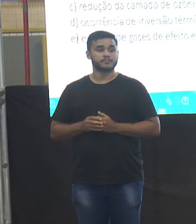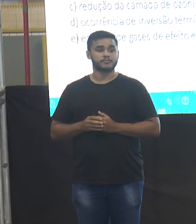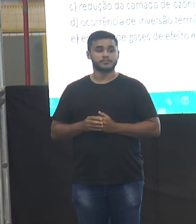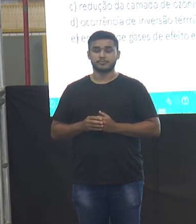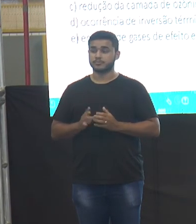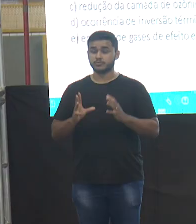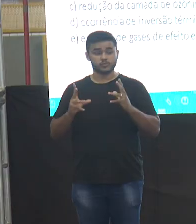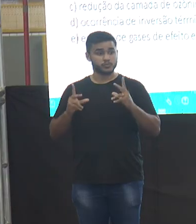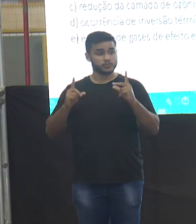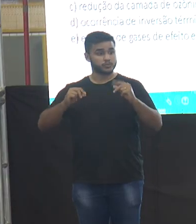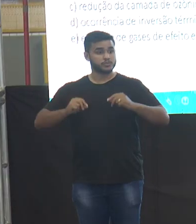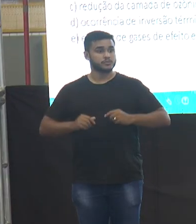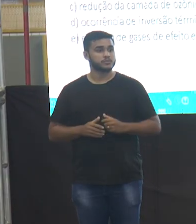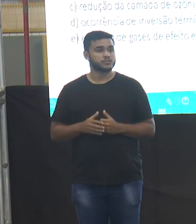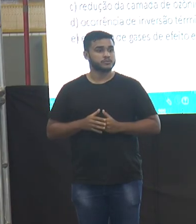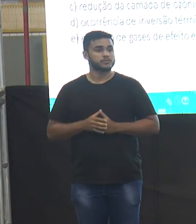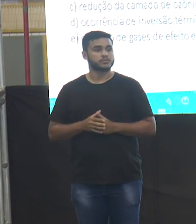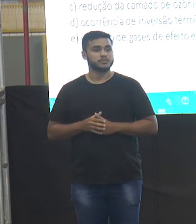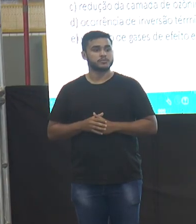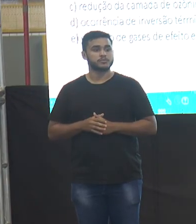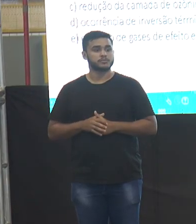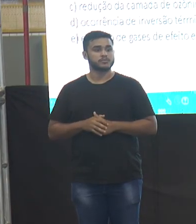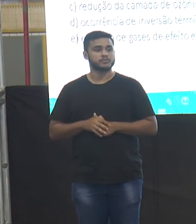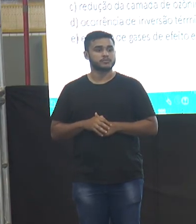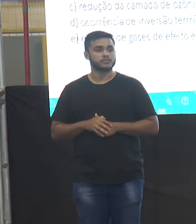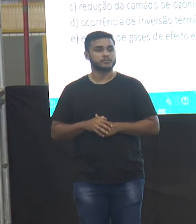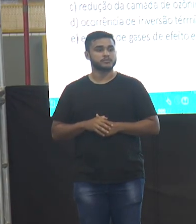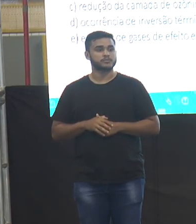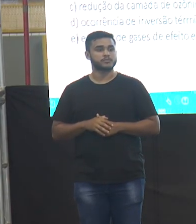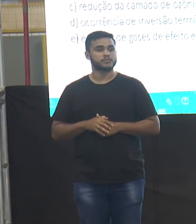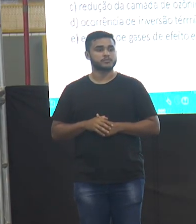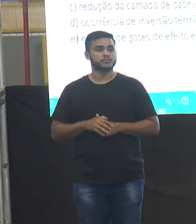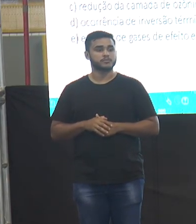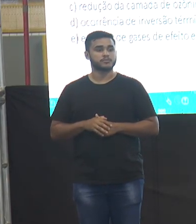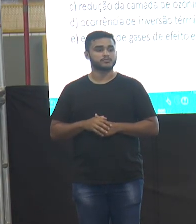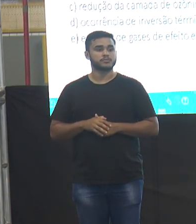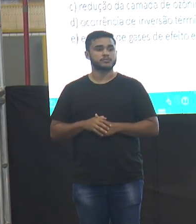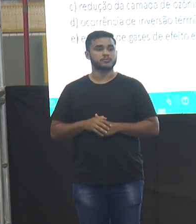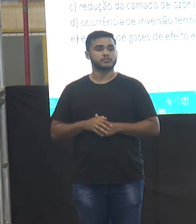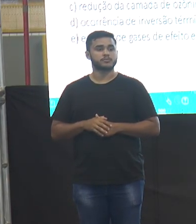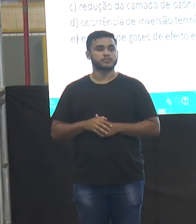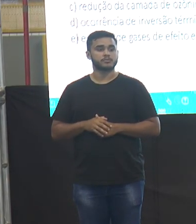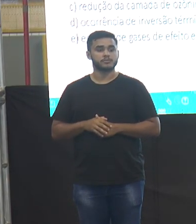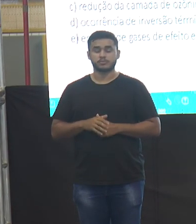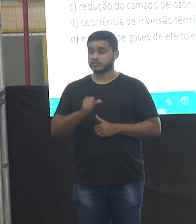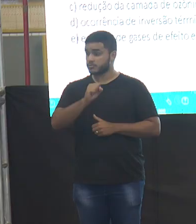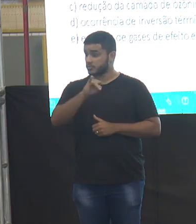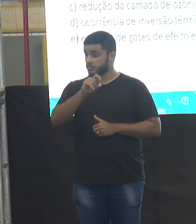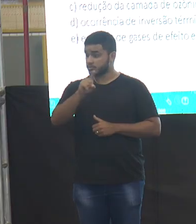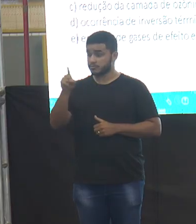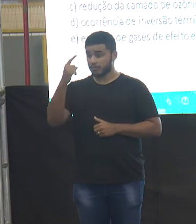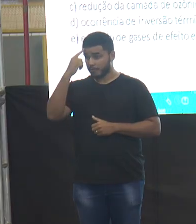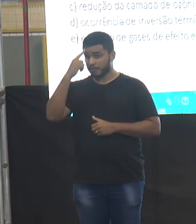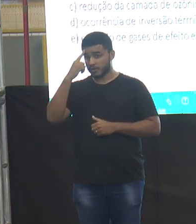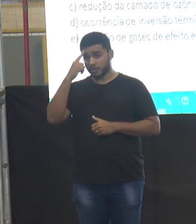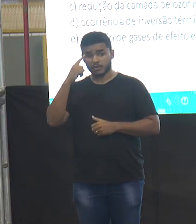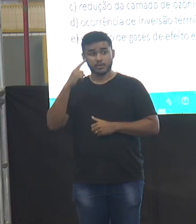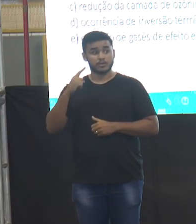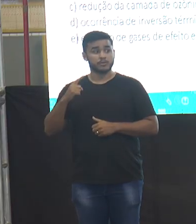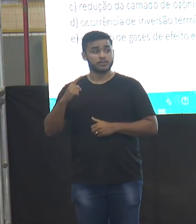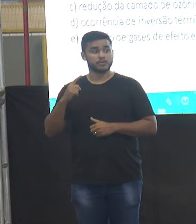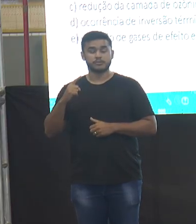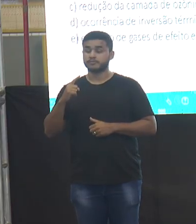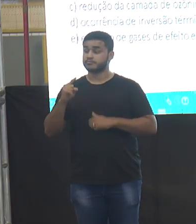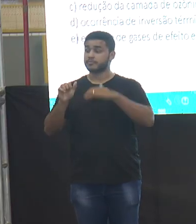favor. Tá? Todos. Que é o seguinte. Quando eu penso num ácido, gente,